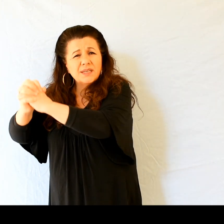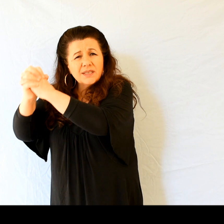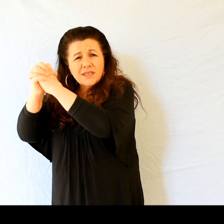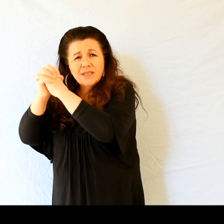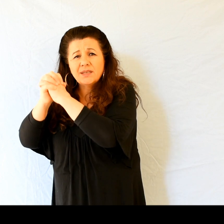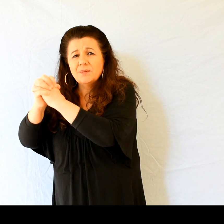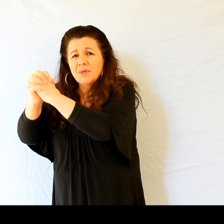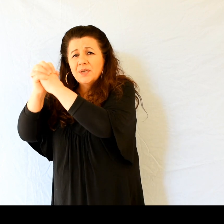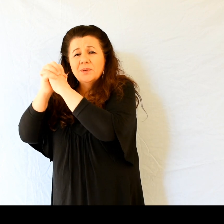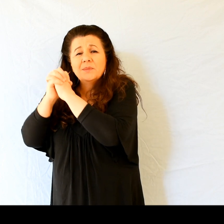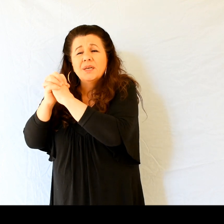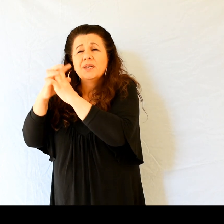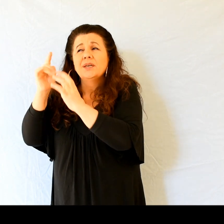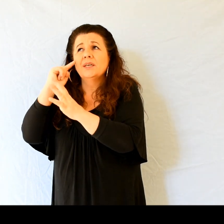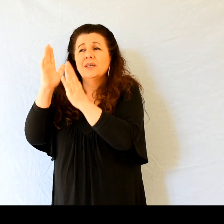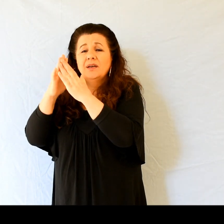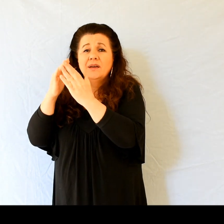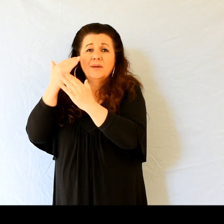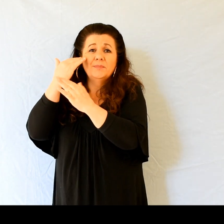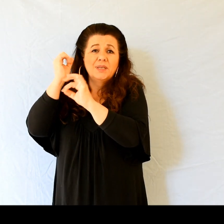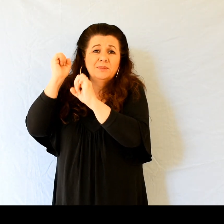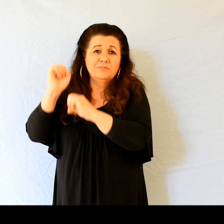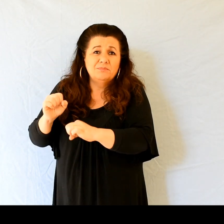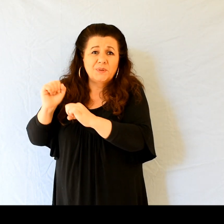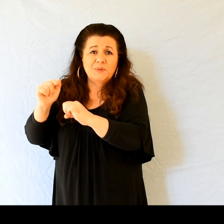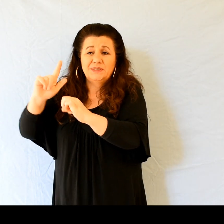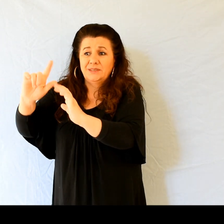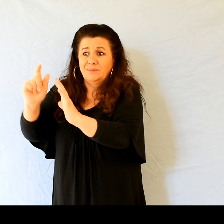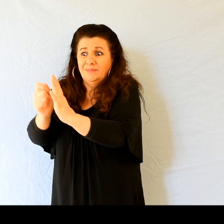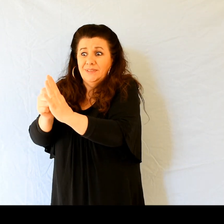est possible, cette heure s'éloigne de lui.